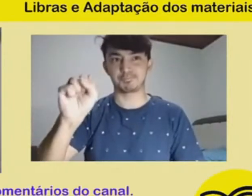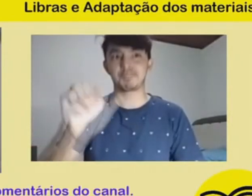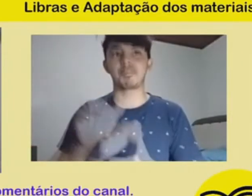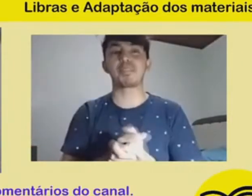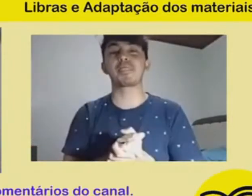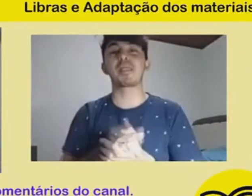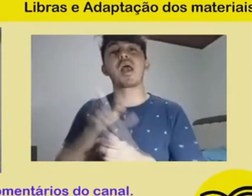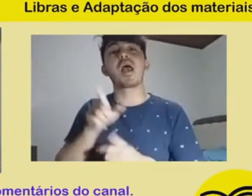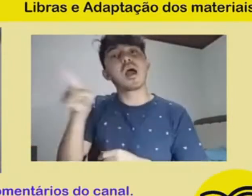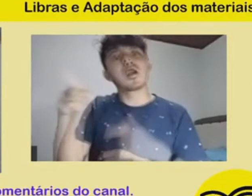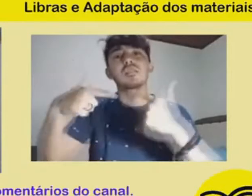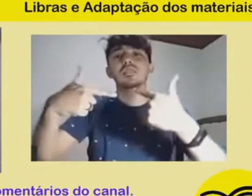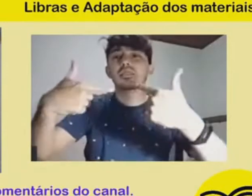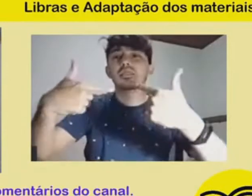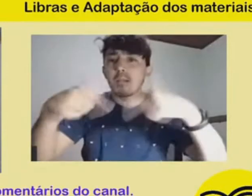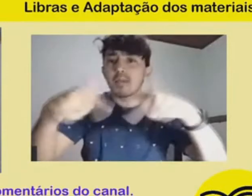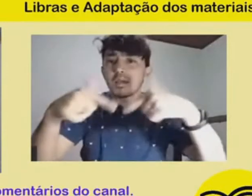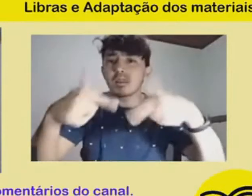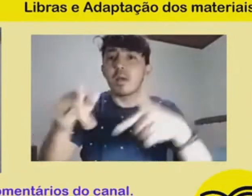na